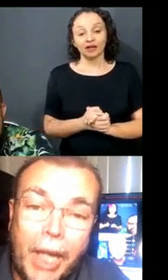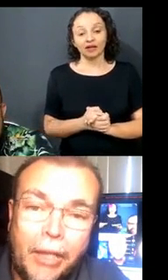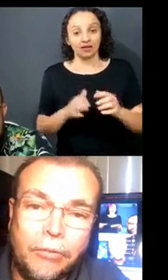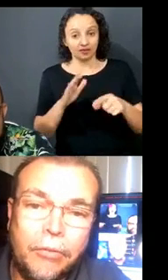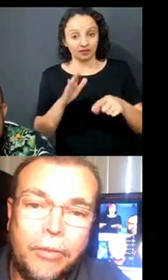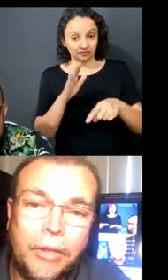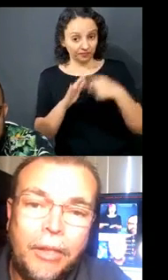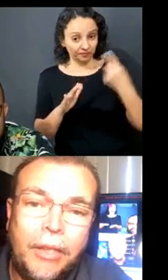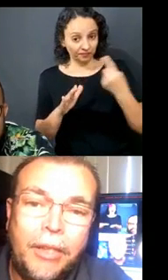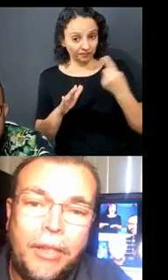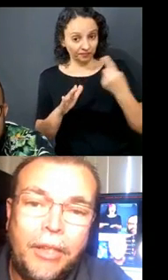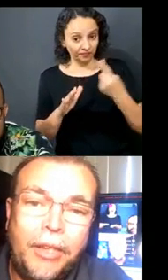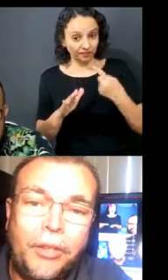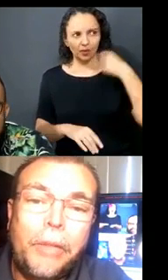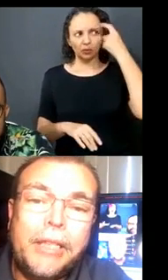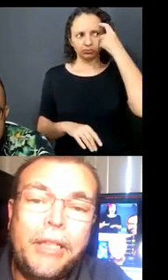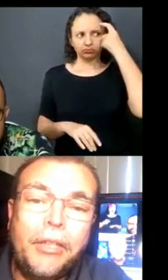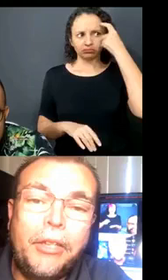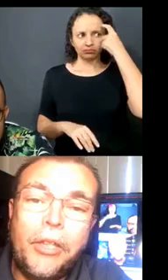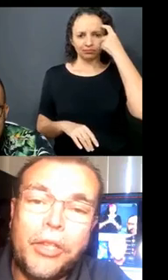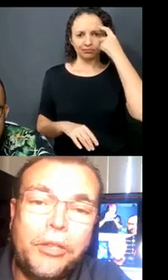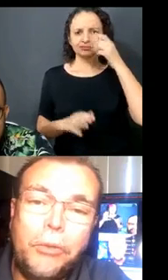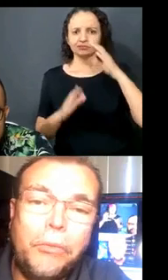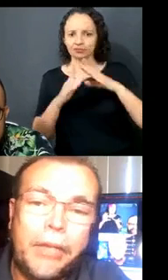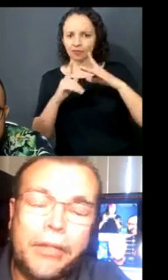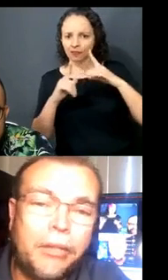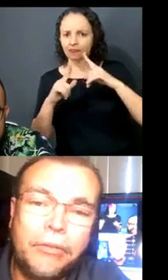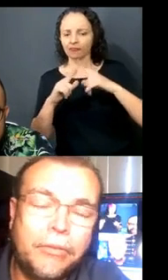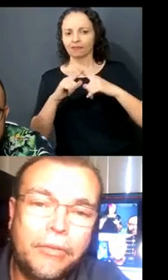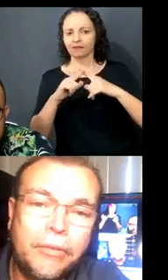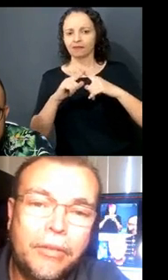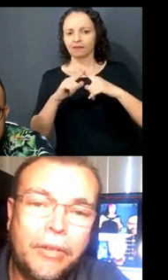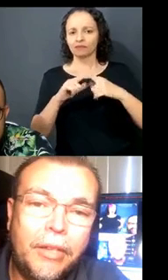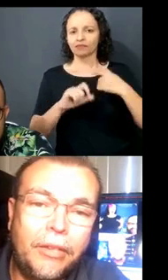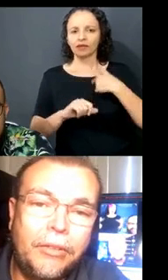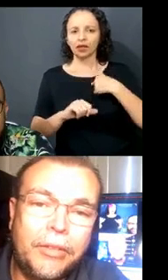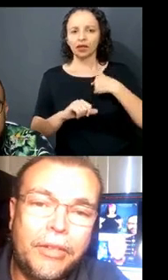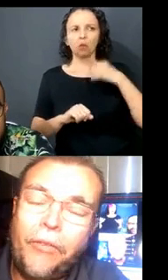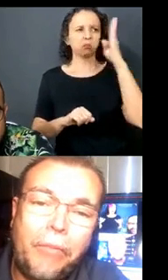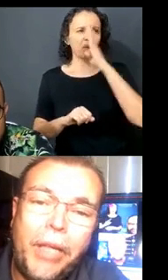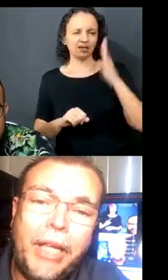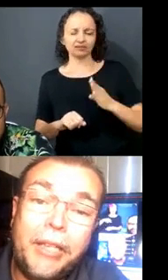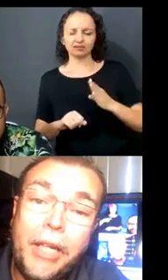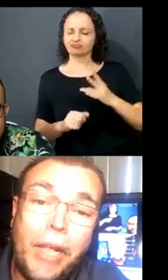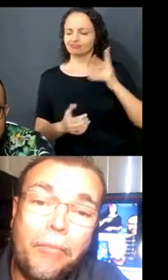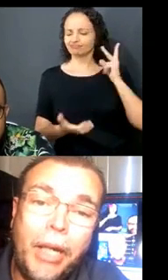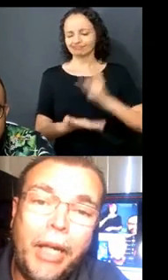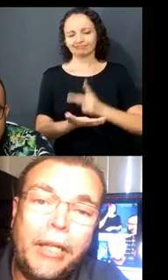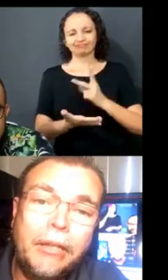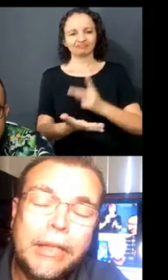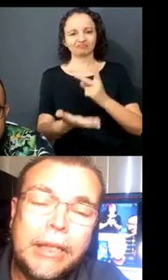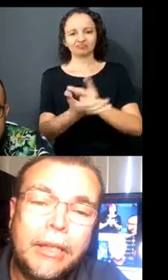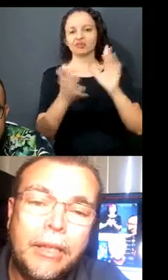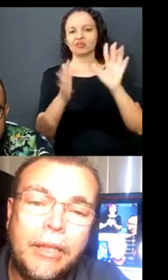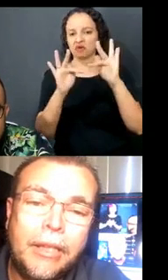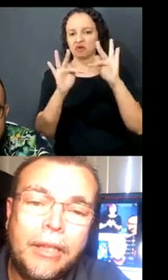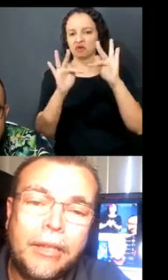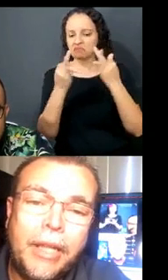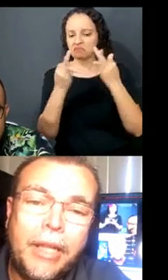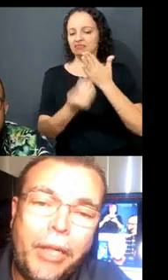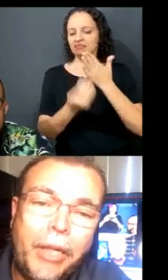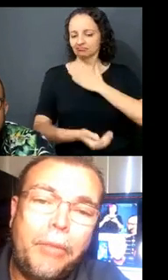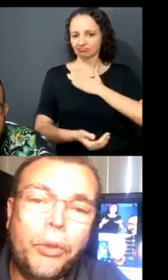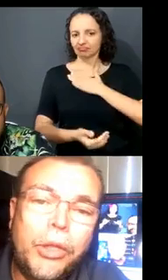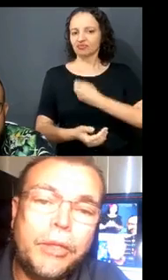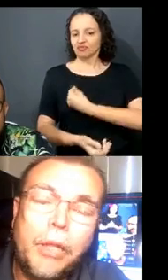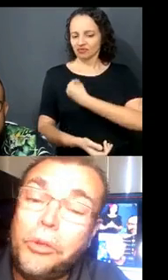penso no reino. E eu sou um brasileiro que não esqueci o meu Brasil. Eu tenho família aí, tem a minha mãe, tem a